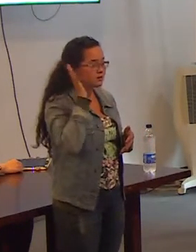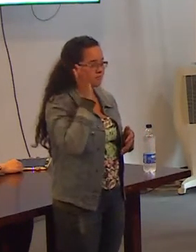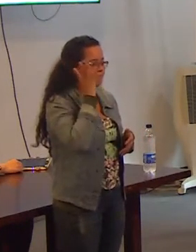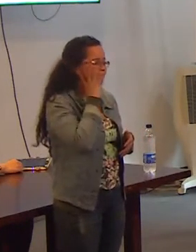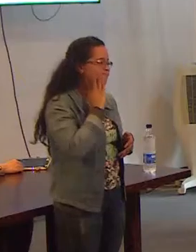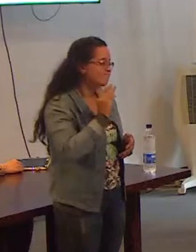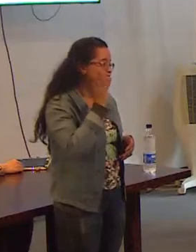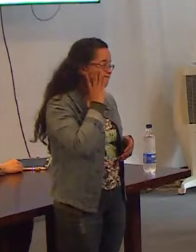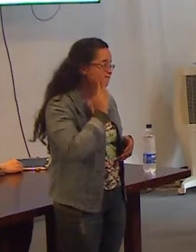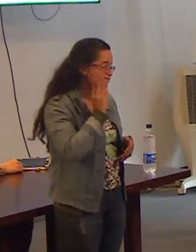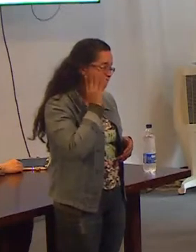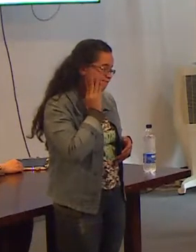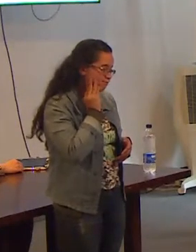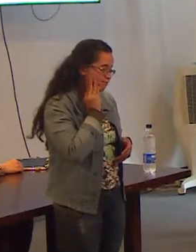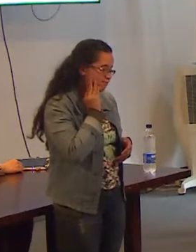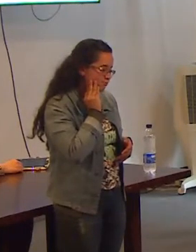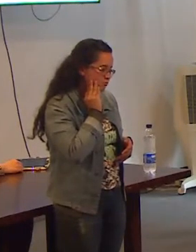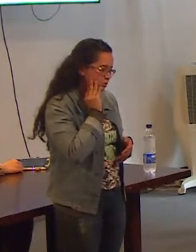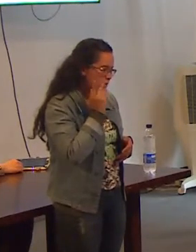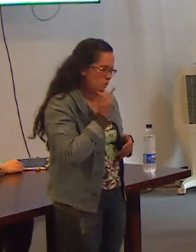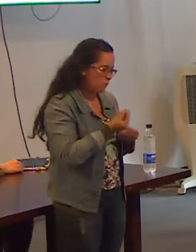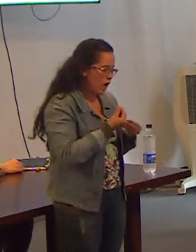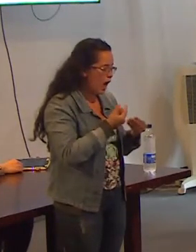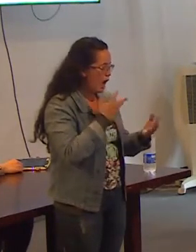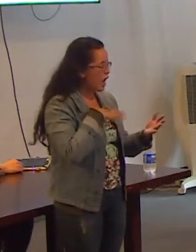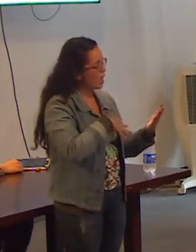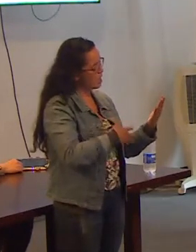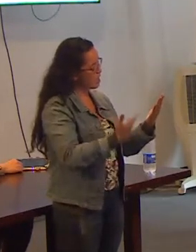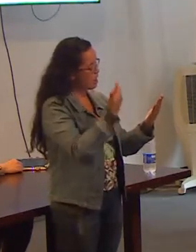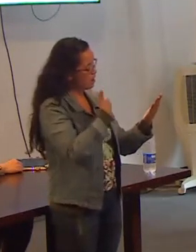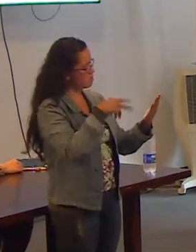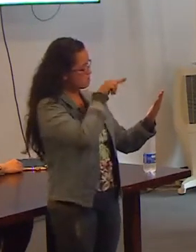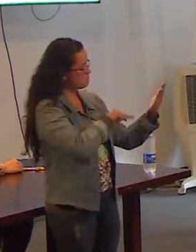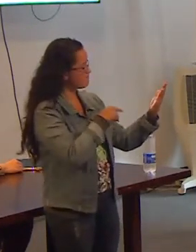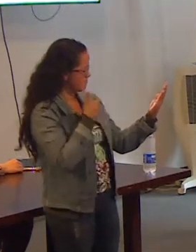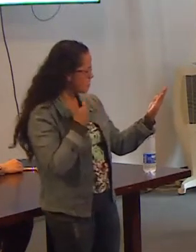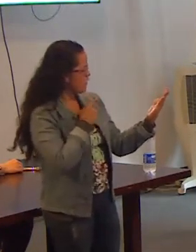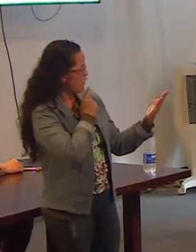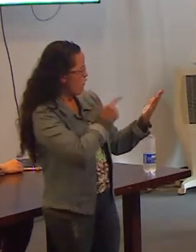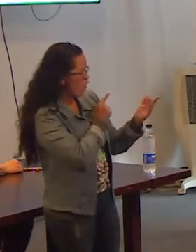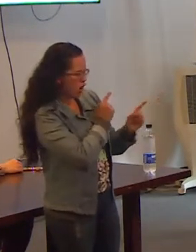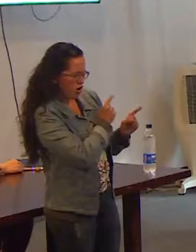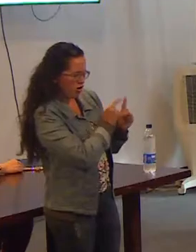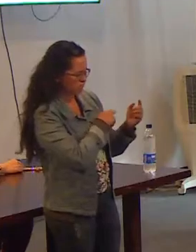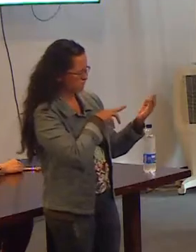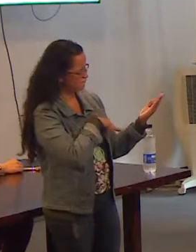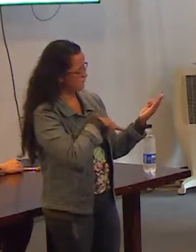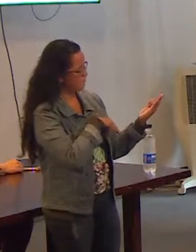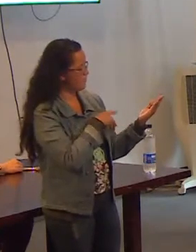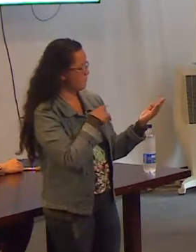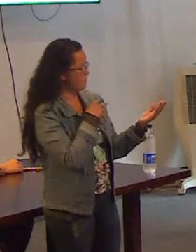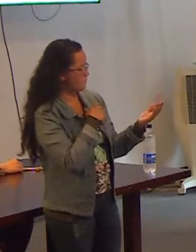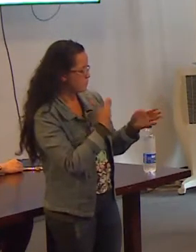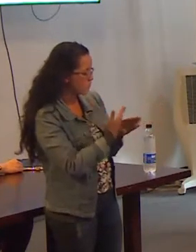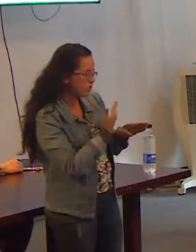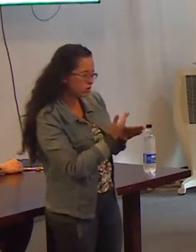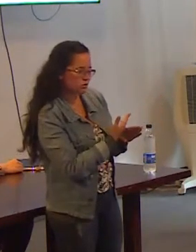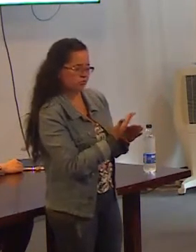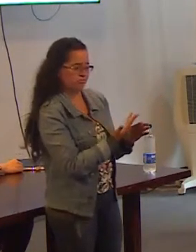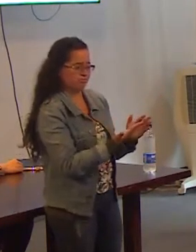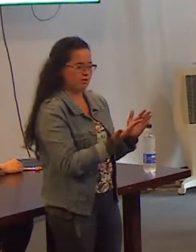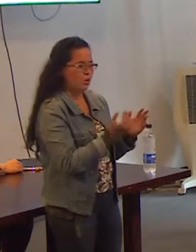experiencia, pues porque es donde nosotros logramos ver si lo que hacemos es correcto o no, si tenemos dificultades, si